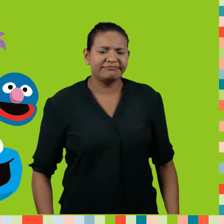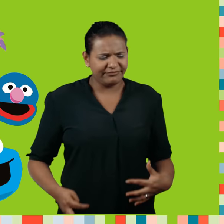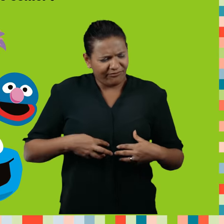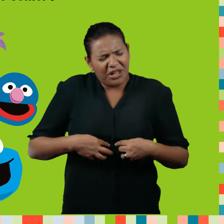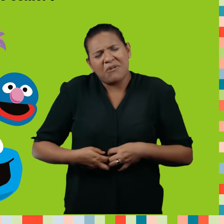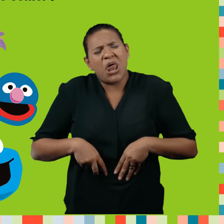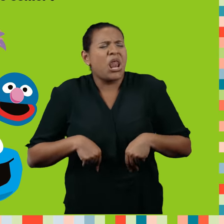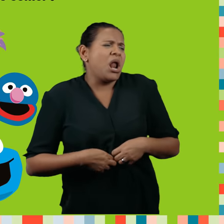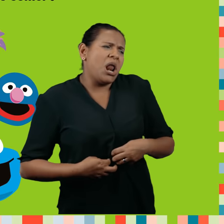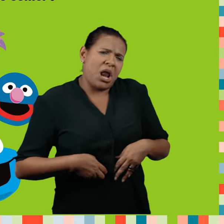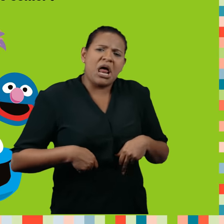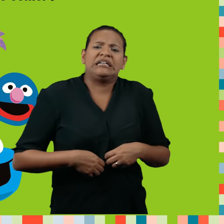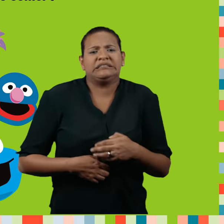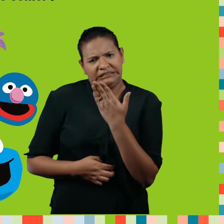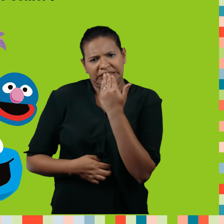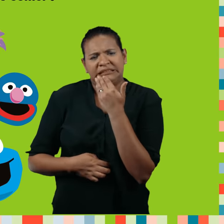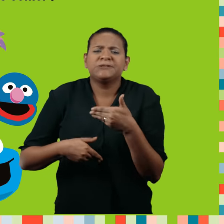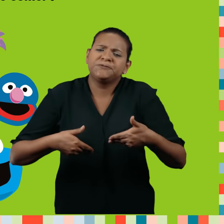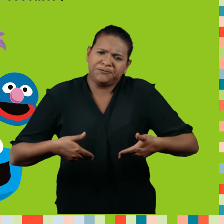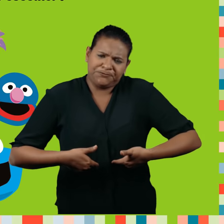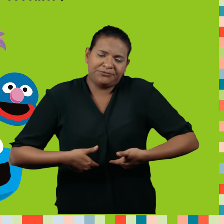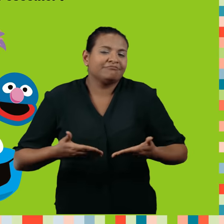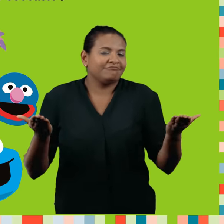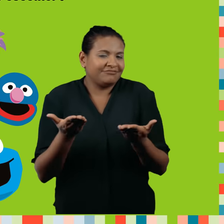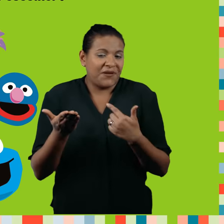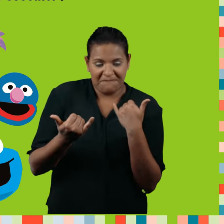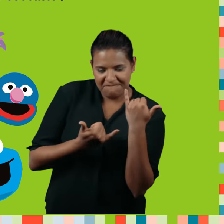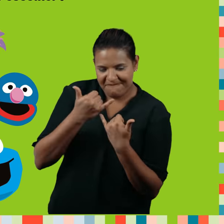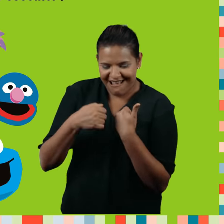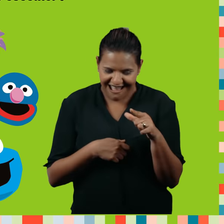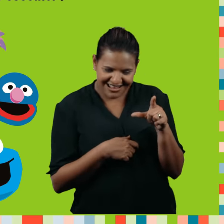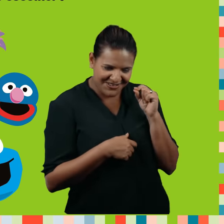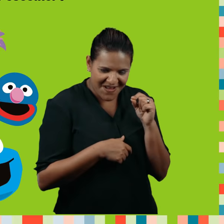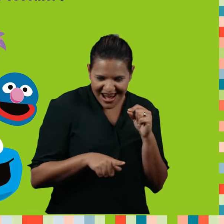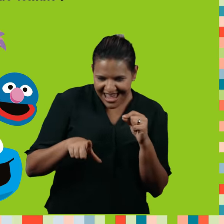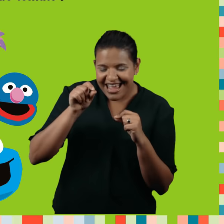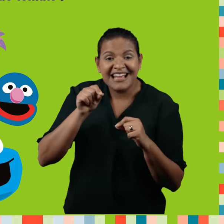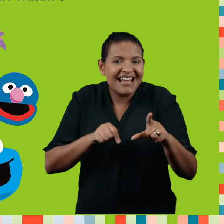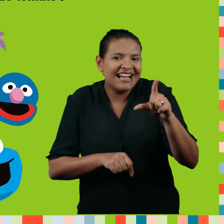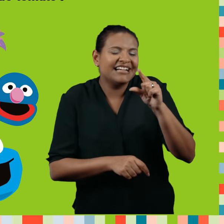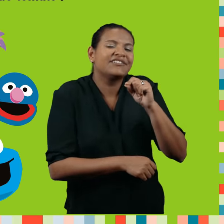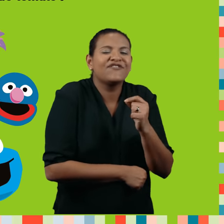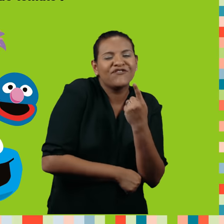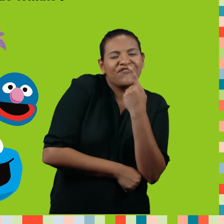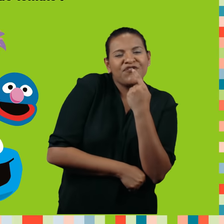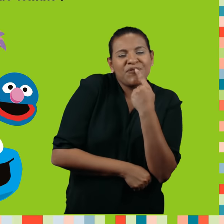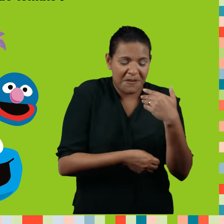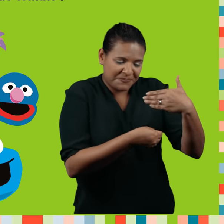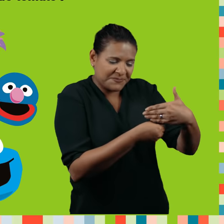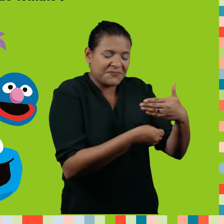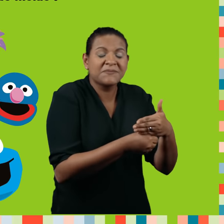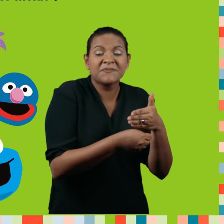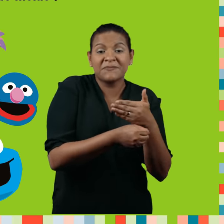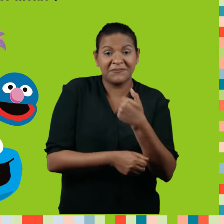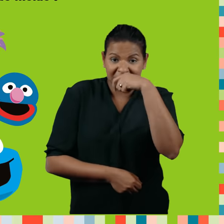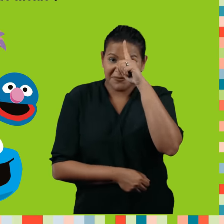A barriga tá roncando, tá na hora de comer. Vou entrar na brincadeira, brincadeira de escolher. O vermelho do